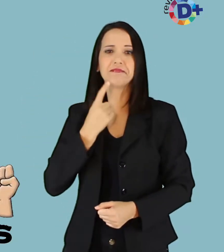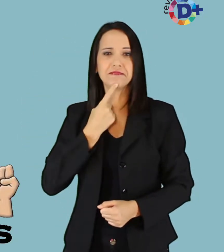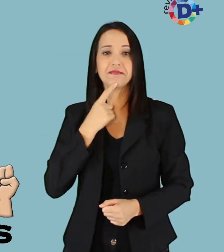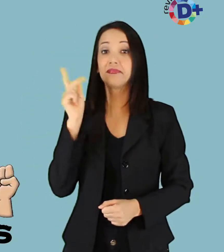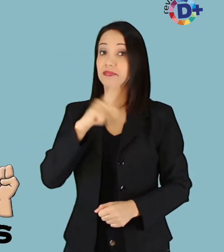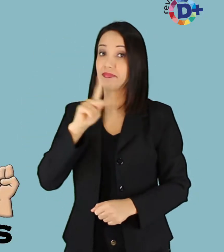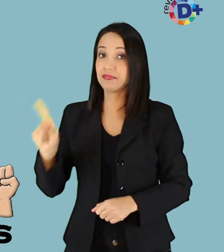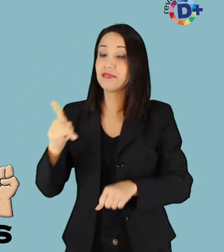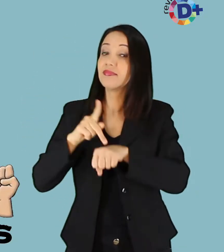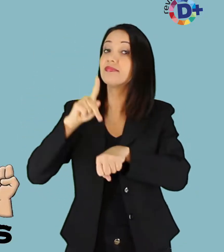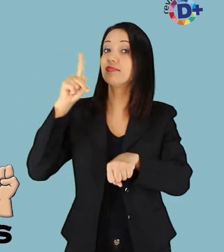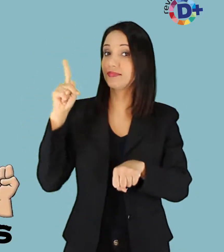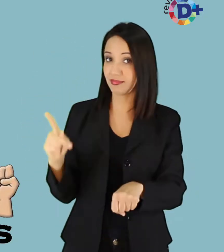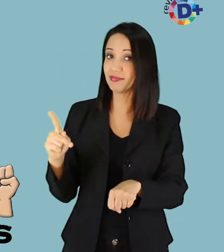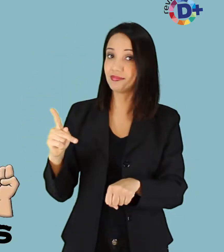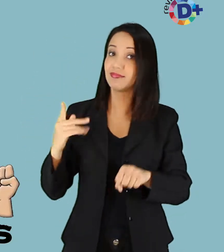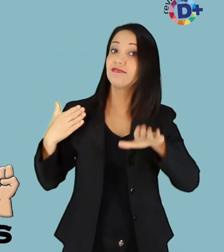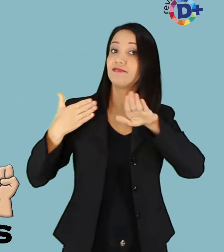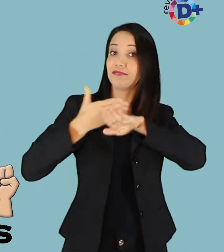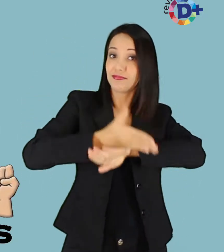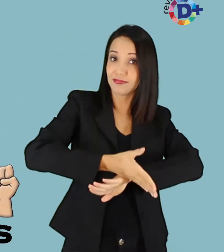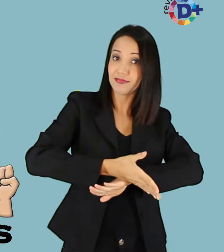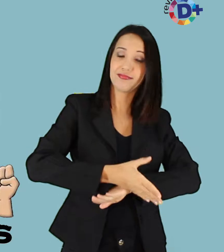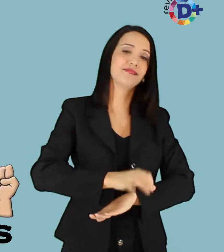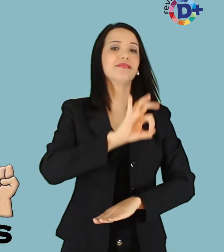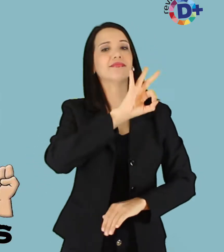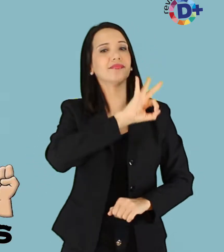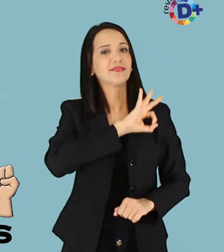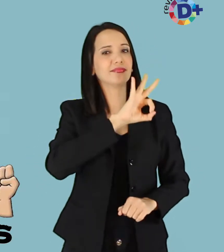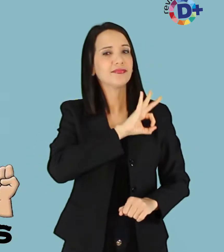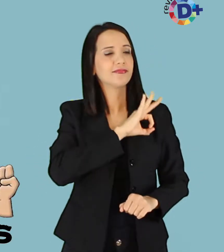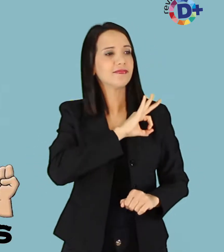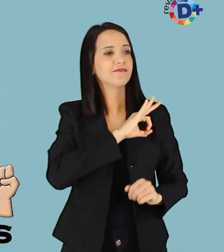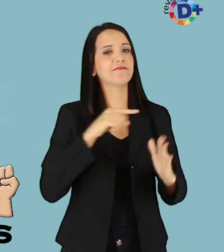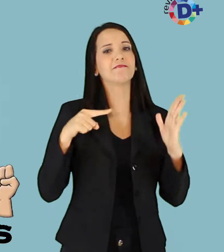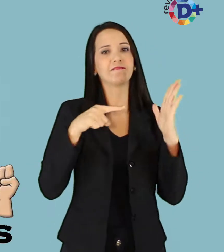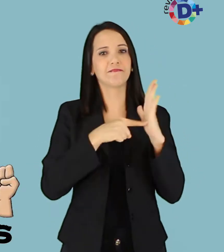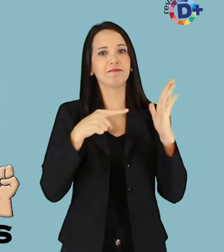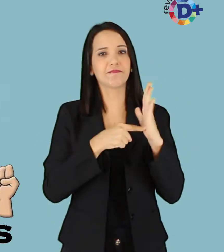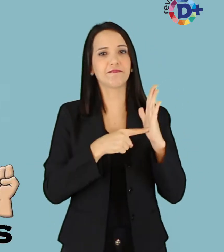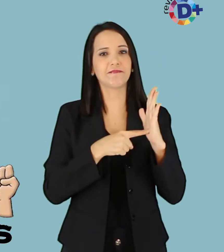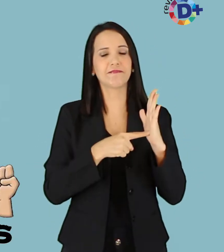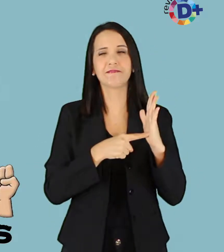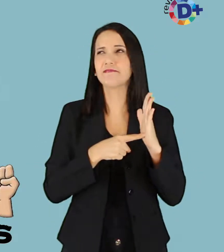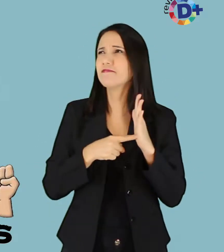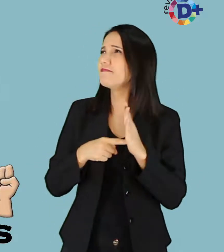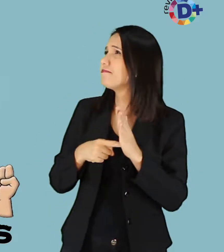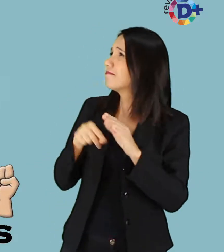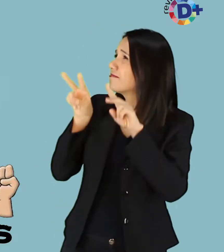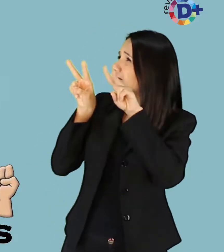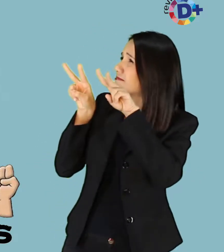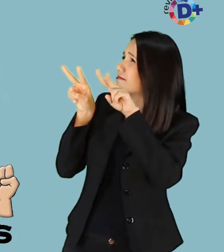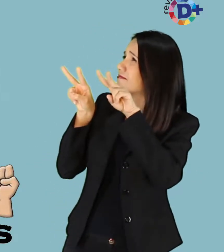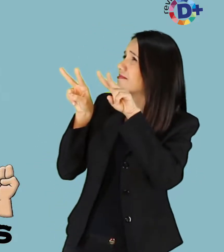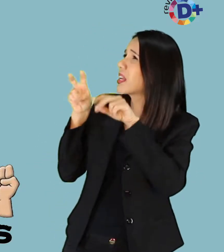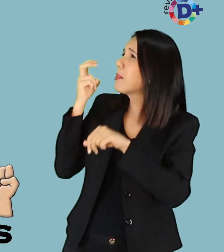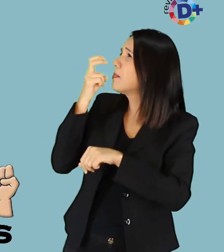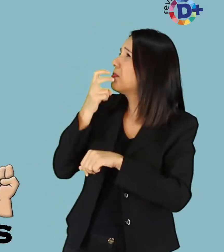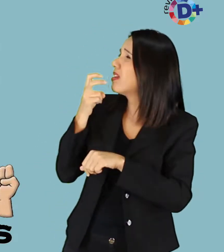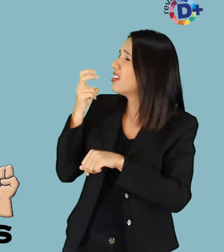surda, professora pós-graduada, que foi a uma delegacia prestar queixa e leu nos lábios de quem